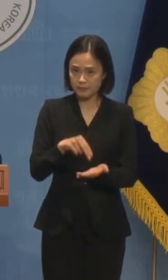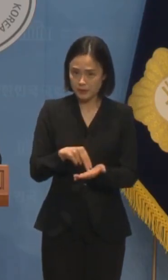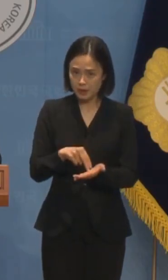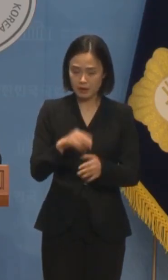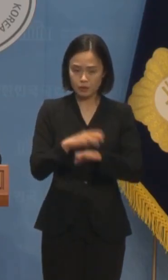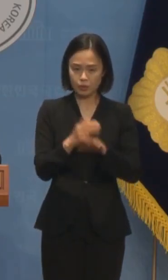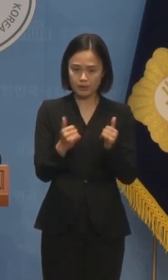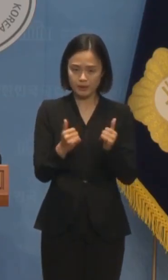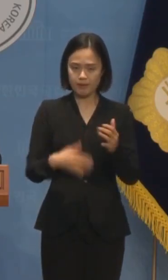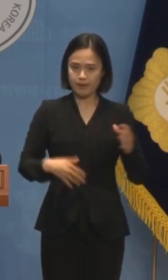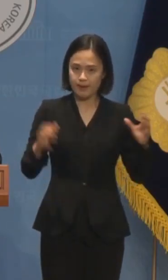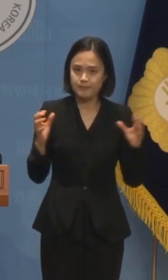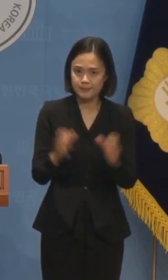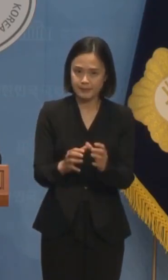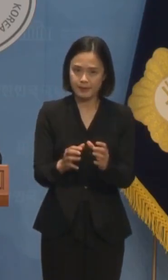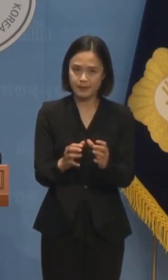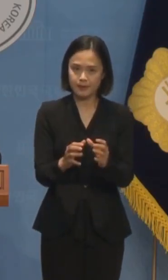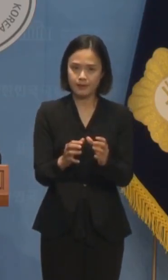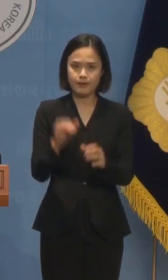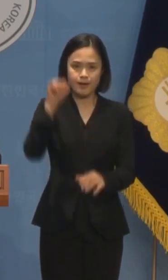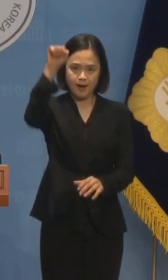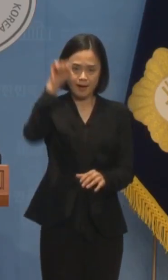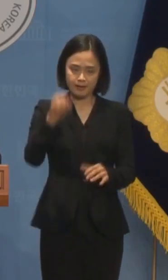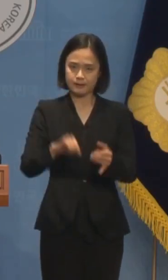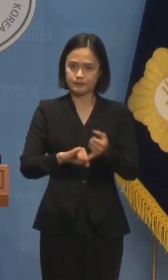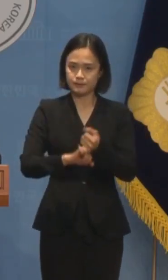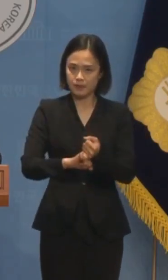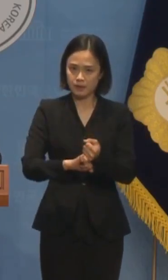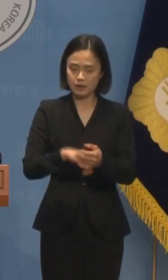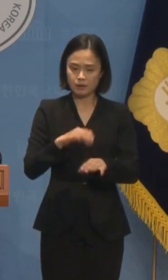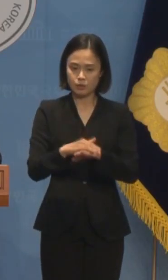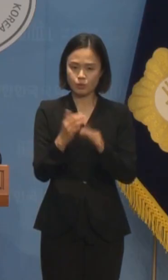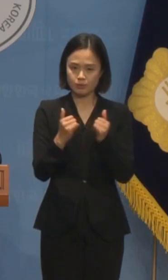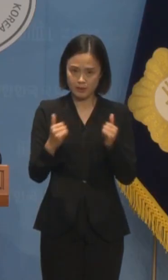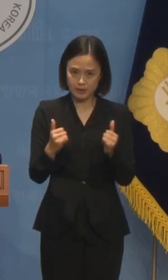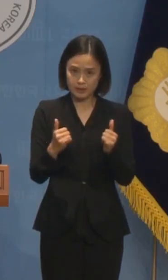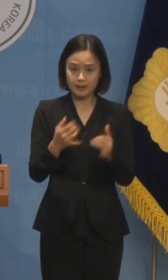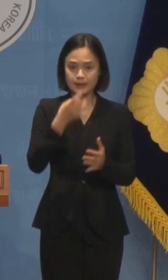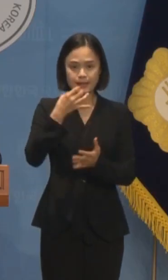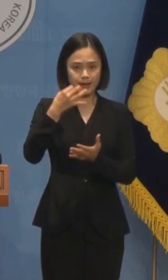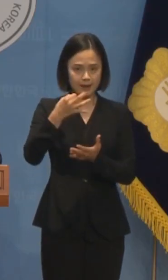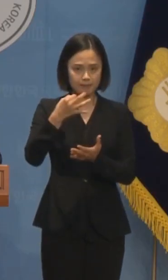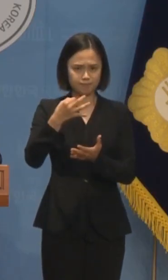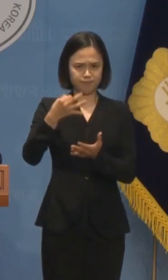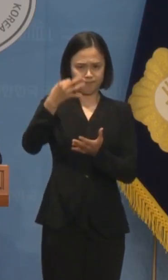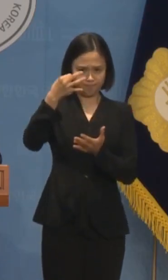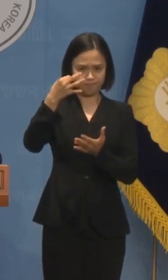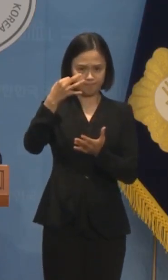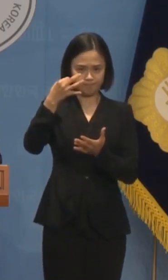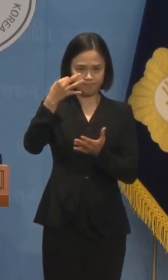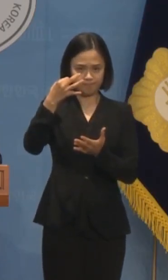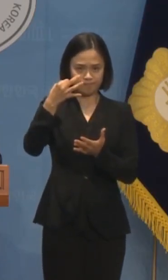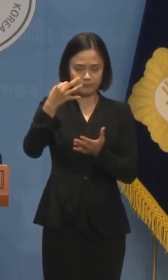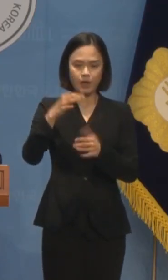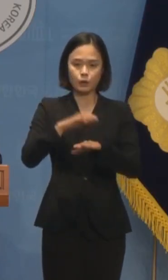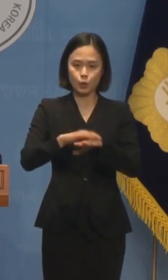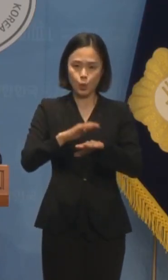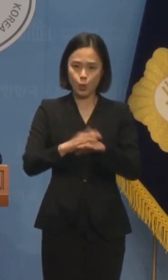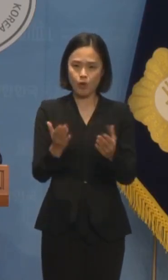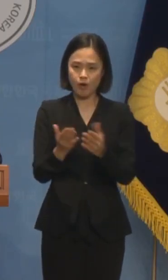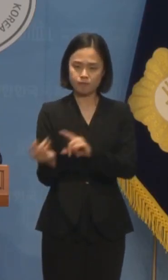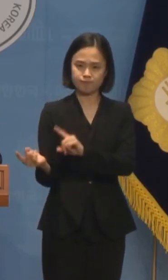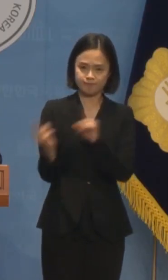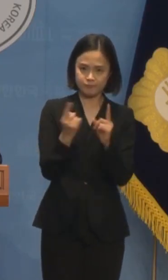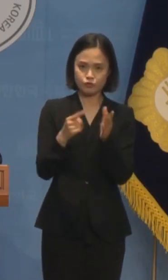비상행동에 함께합니다. 더불어 농민들의 쌀값과 농산물값 안정화, 농업 살리기의 현장